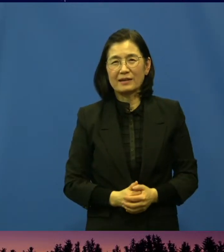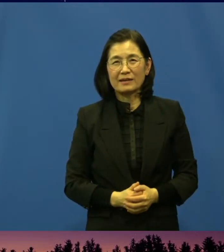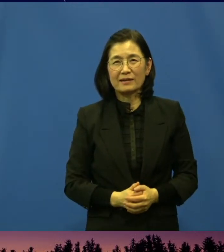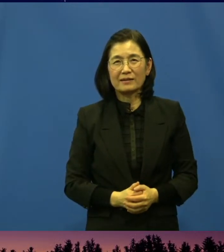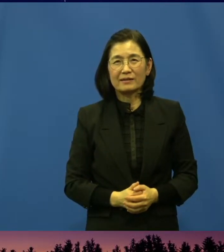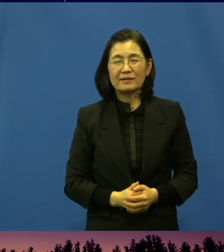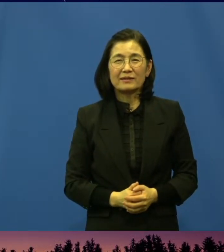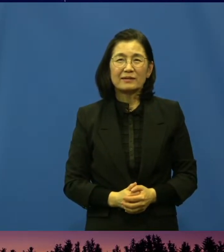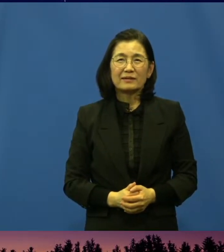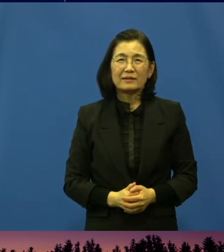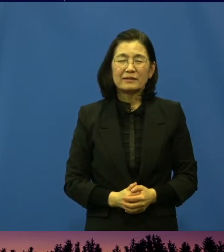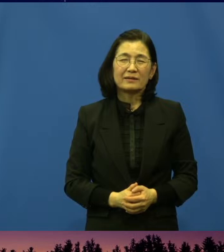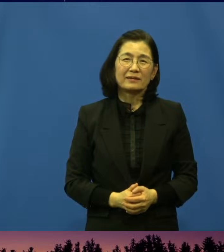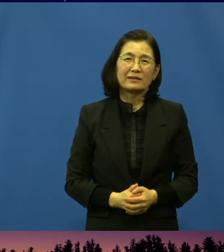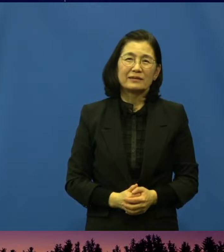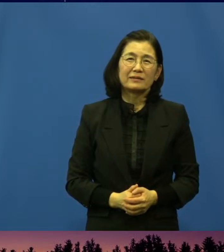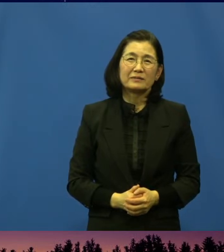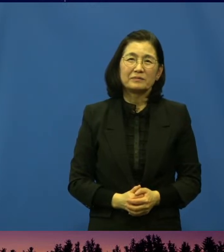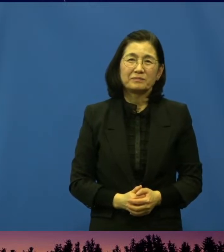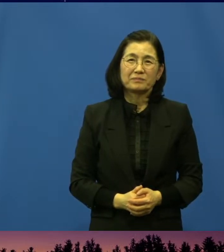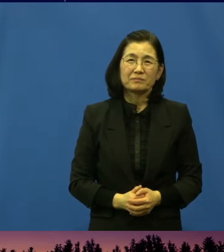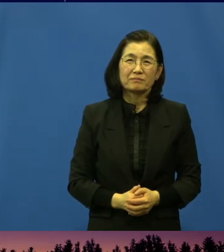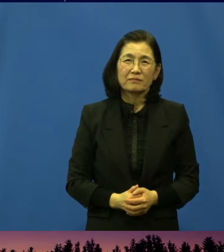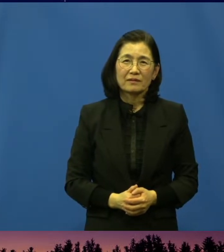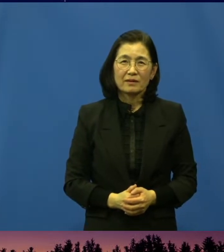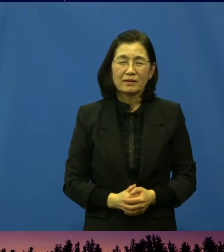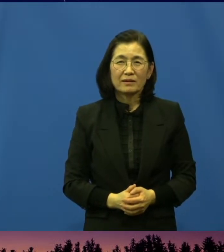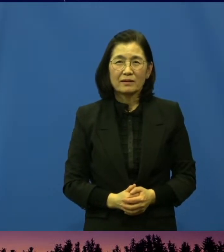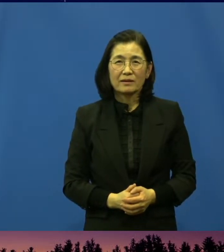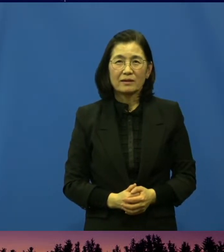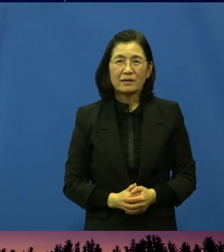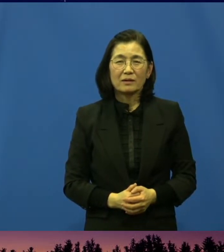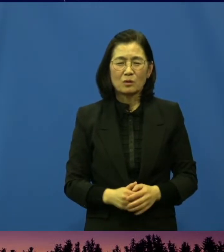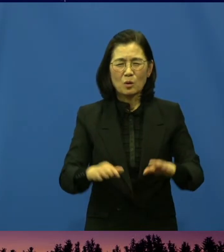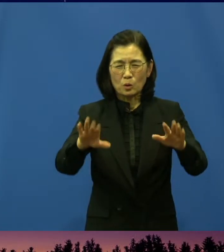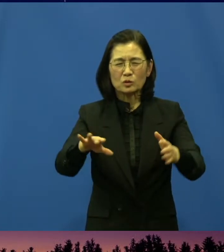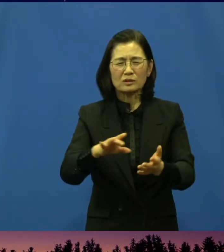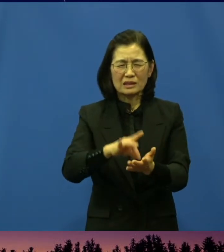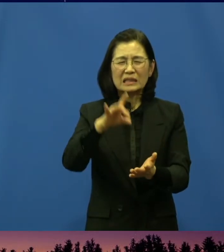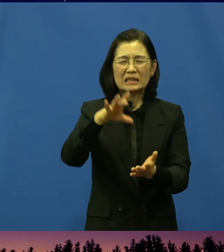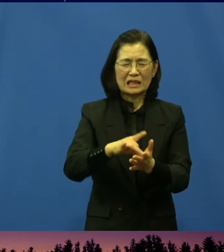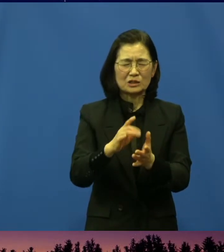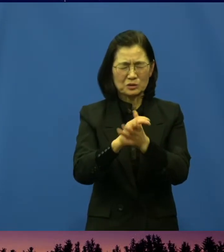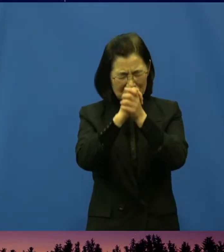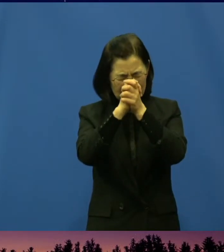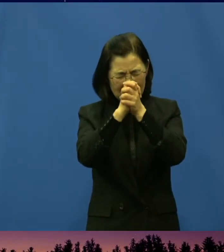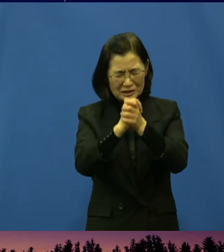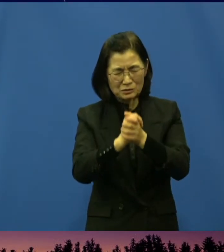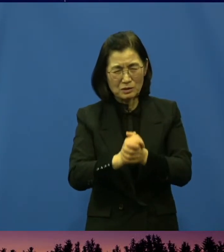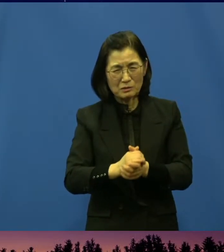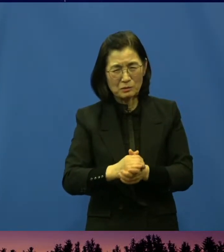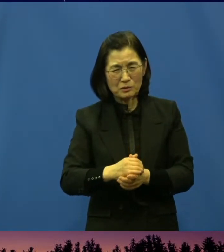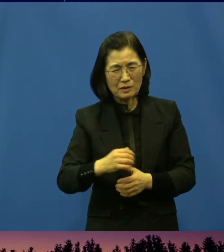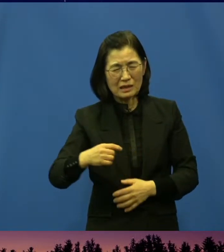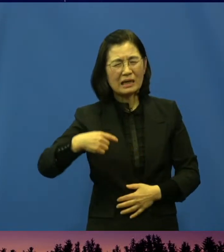다음 달에 내가 한번 마음 먹고 한번 기도하지, 오늘은 그냥 대충 딱 가지.